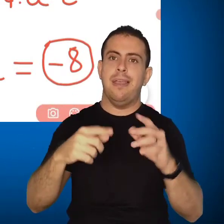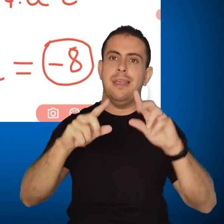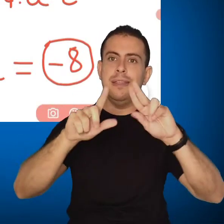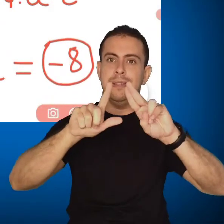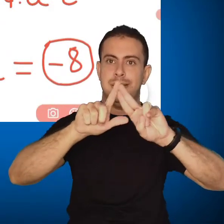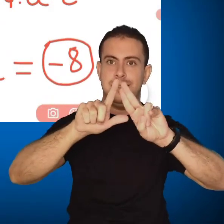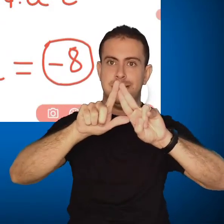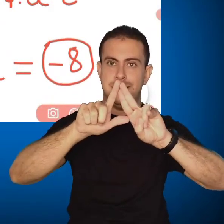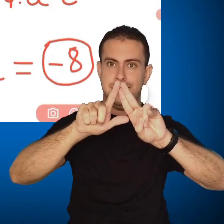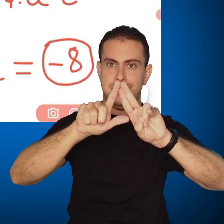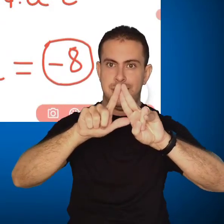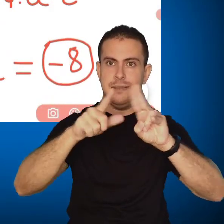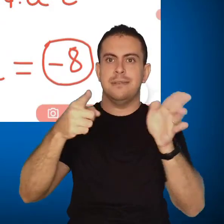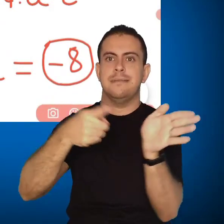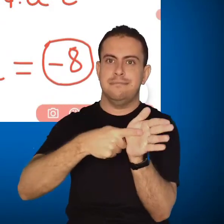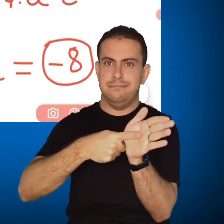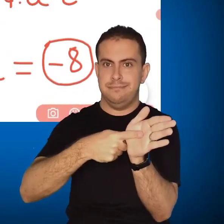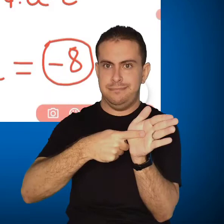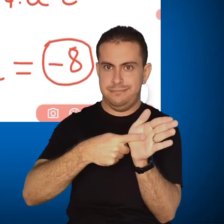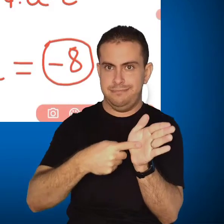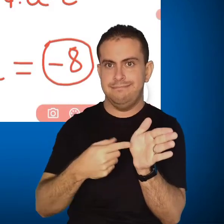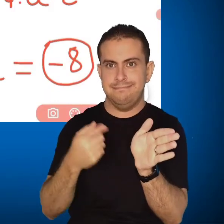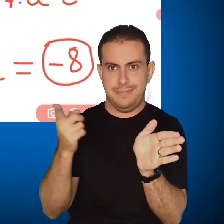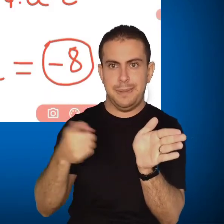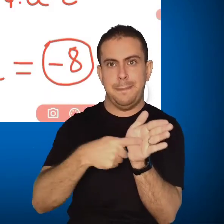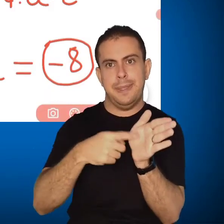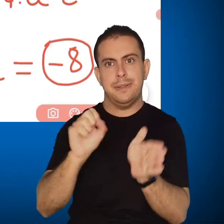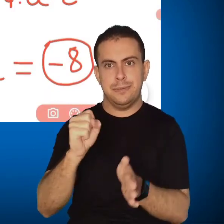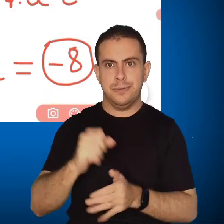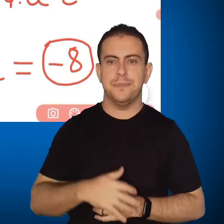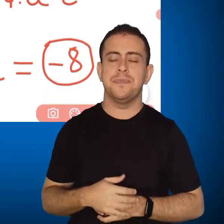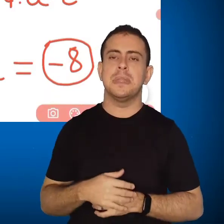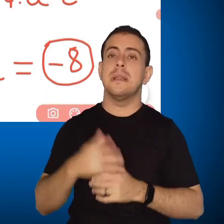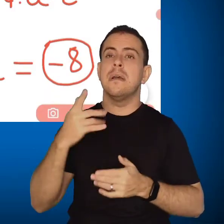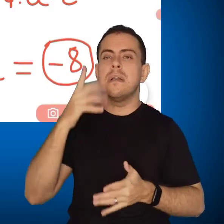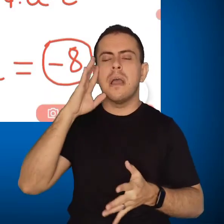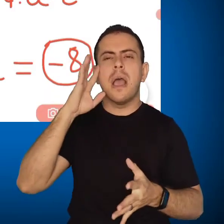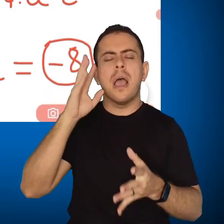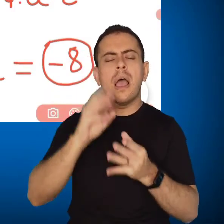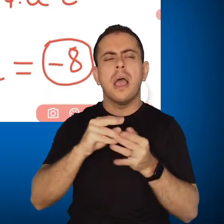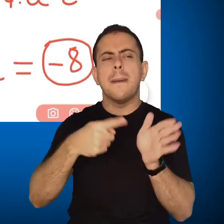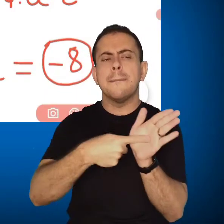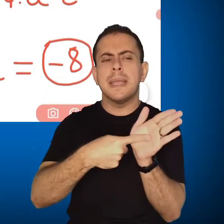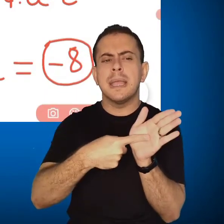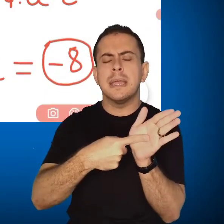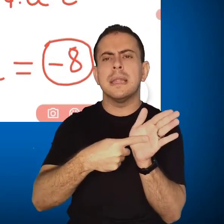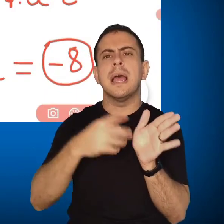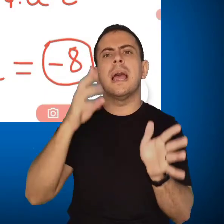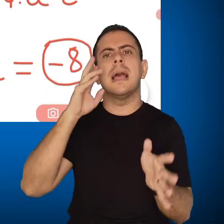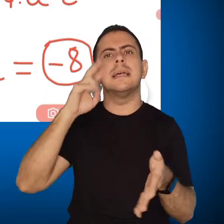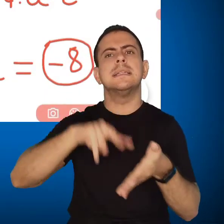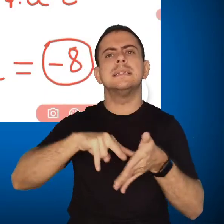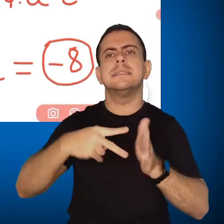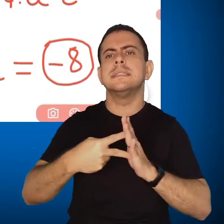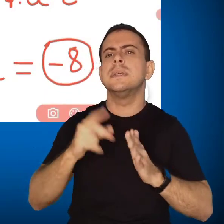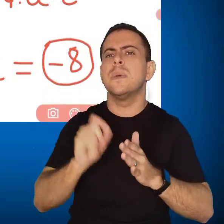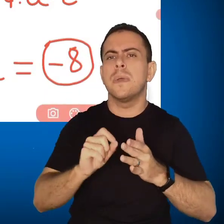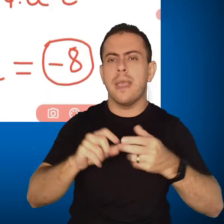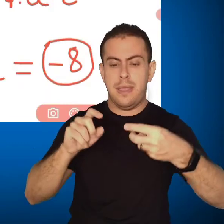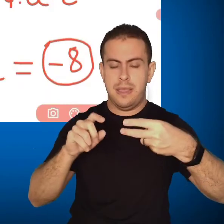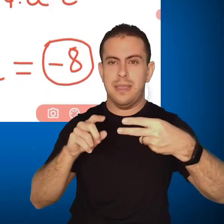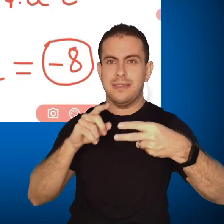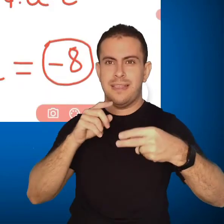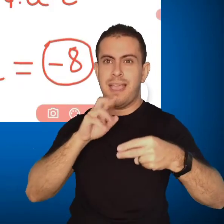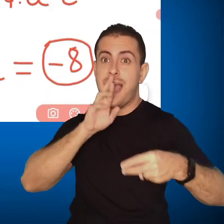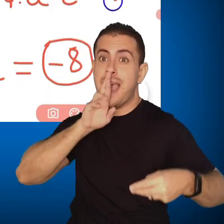negativo. O que é importante você lembrar quando o delta é negativo? Que a equação não vai ter raízes reais. E se o